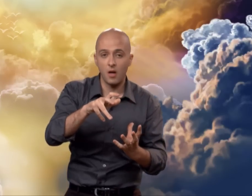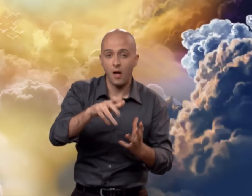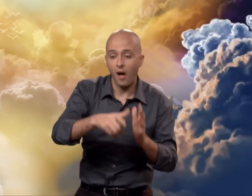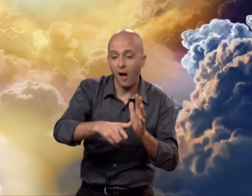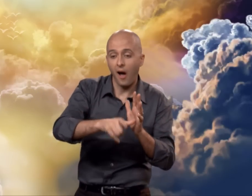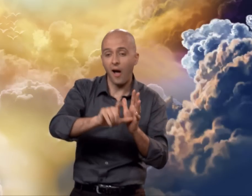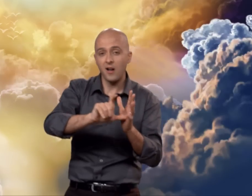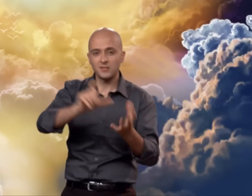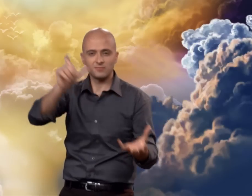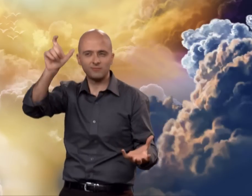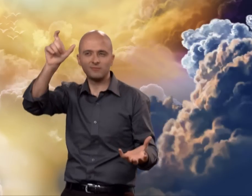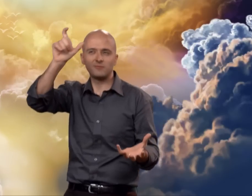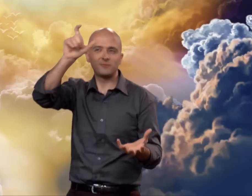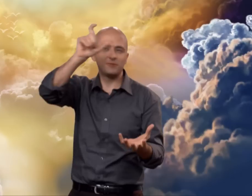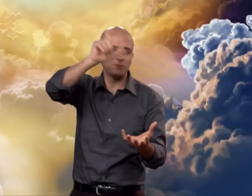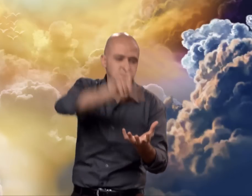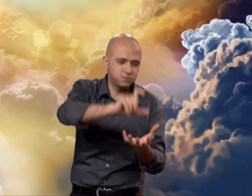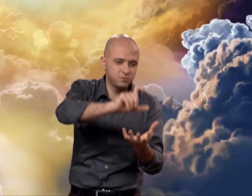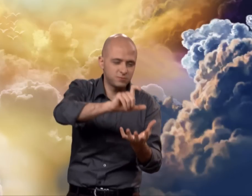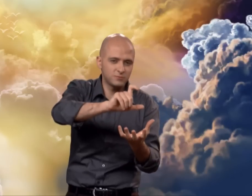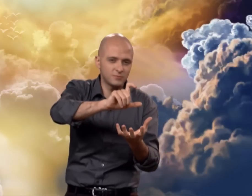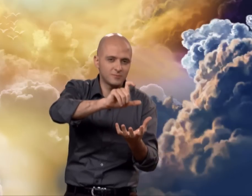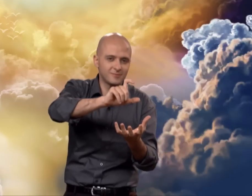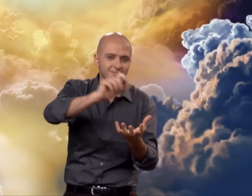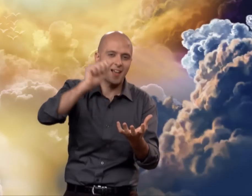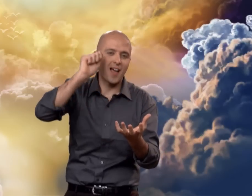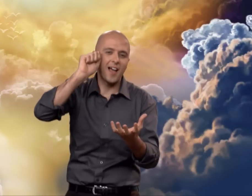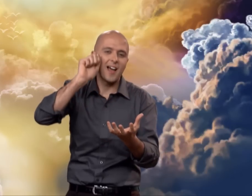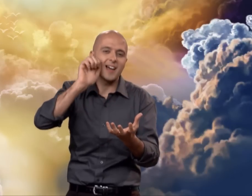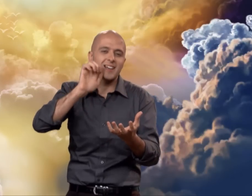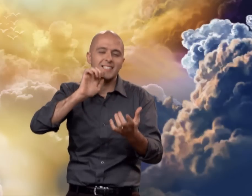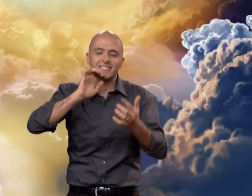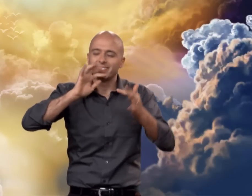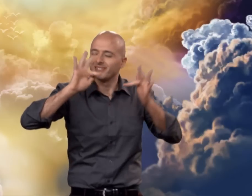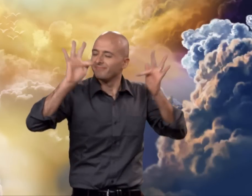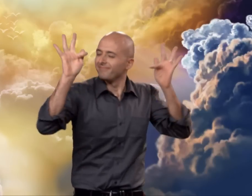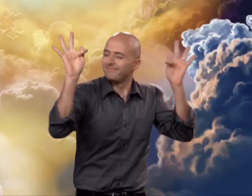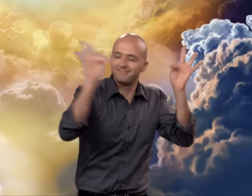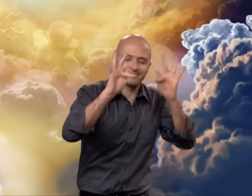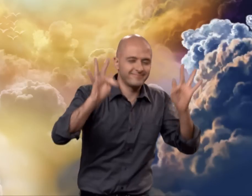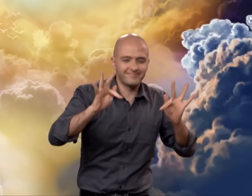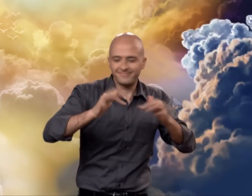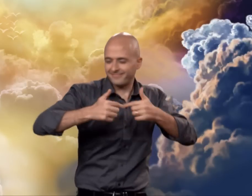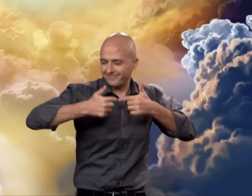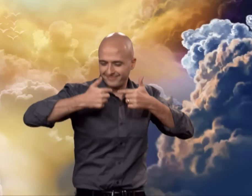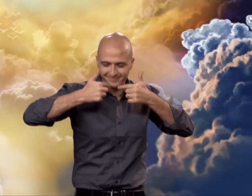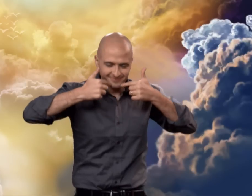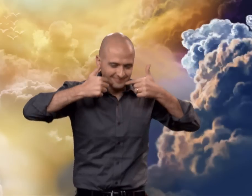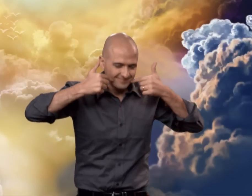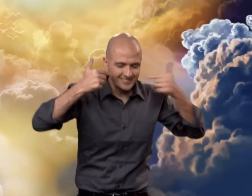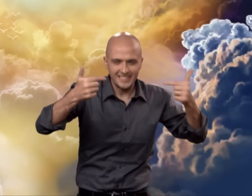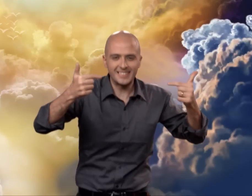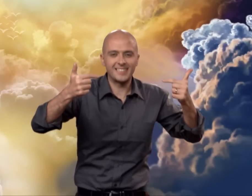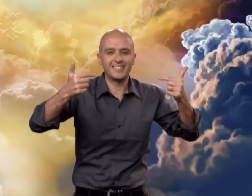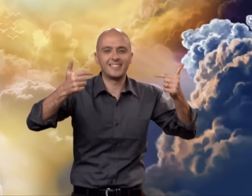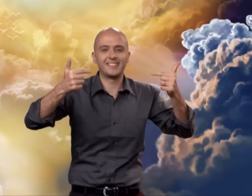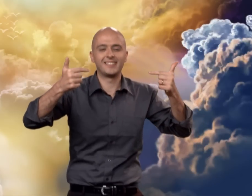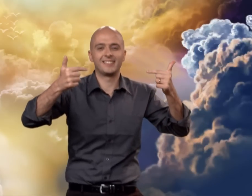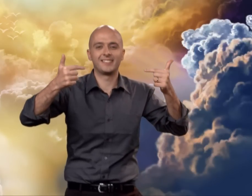terra a se unirem a ele na guerra contra Deus. Adão e Eva haviam sido perfeitamente felizes enquanto obedeciam à lei